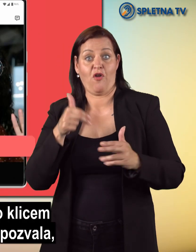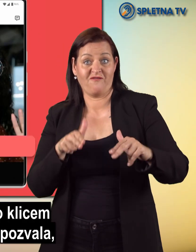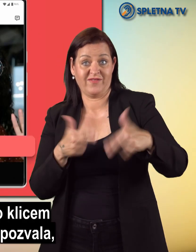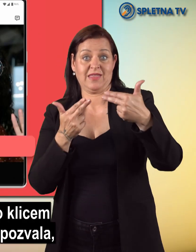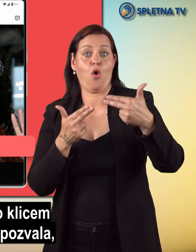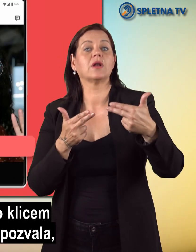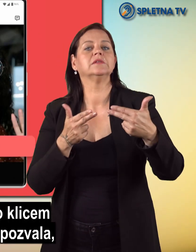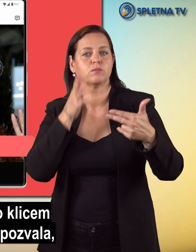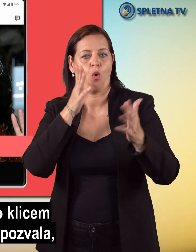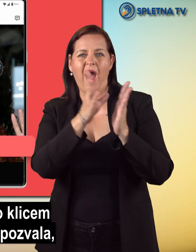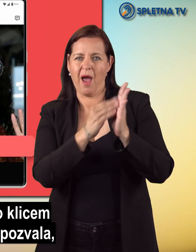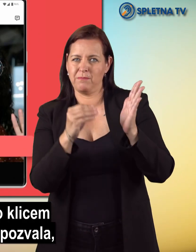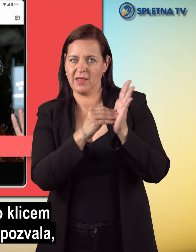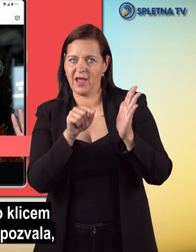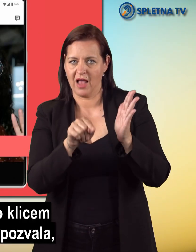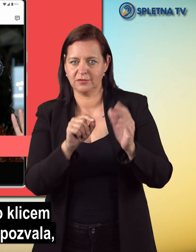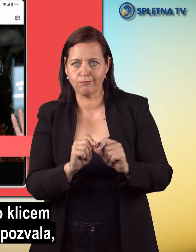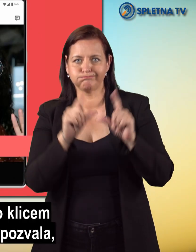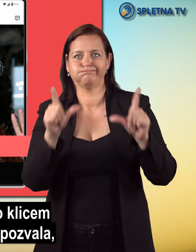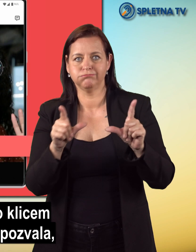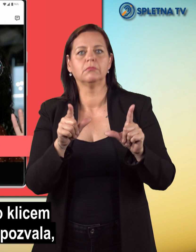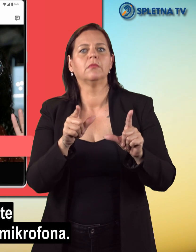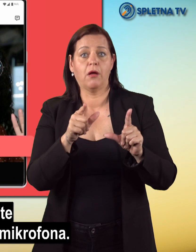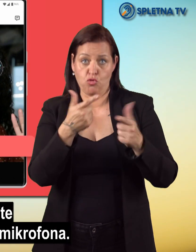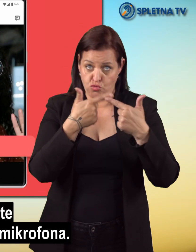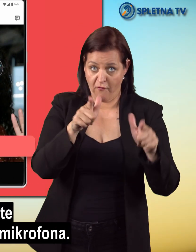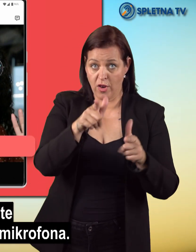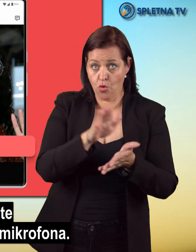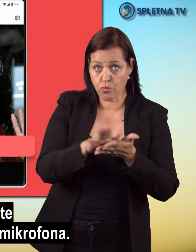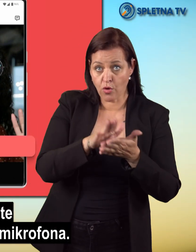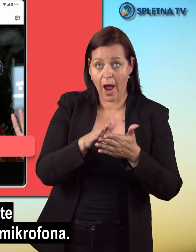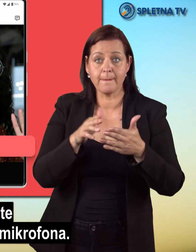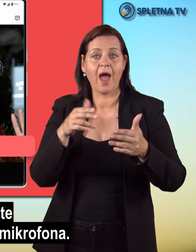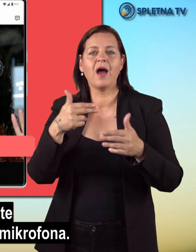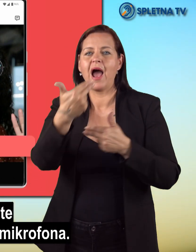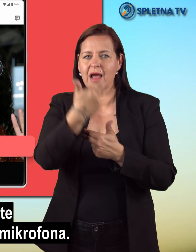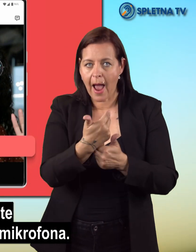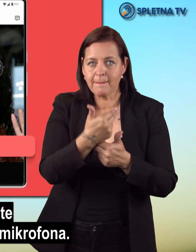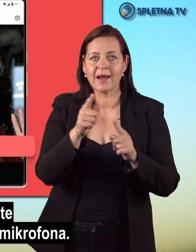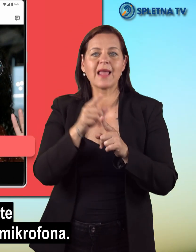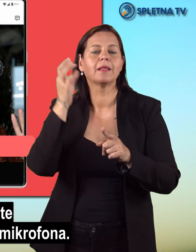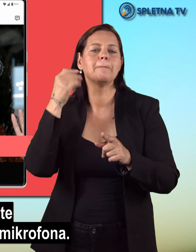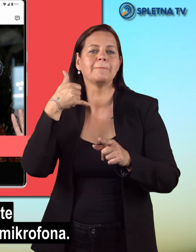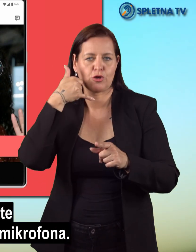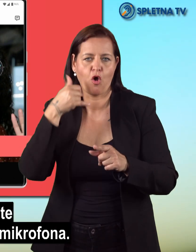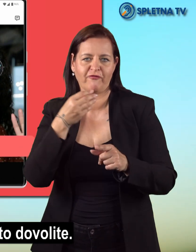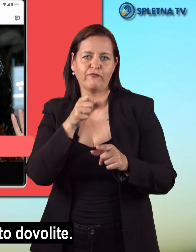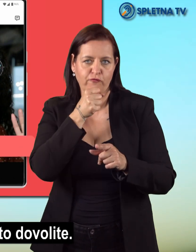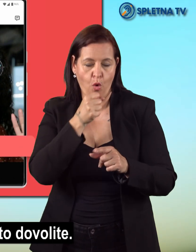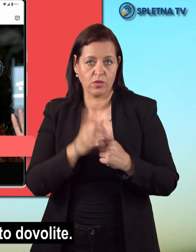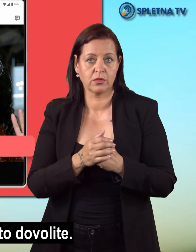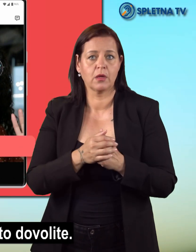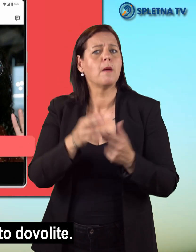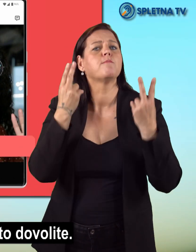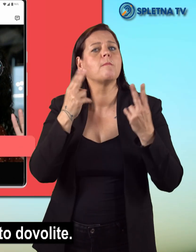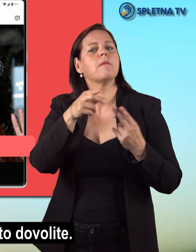Pred prvim videoklicem vas bo aplikacija pozvala, da ji dovolite uporabo kamere in mikrofona. Pomembno je,